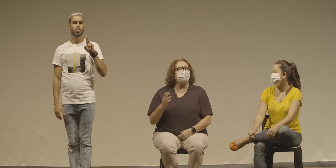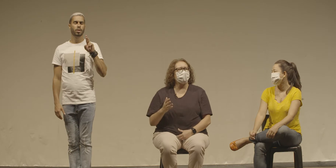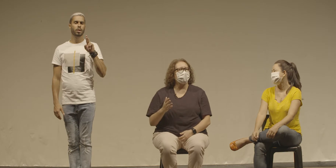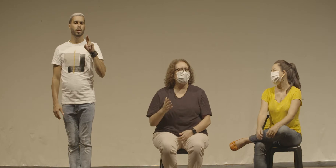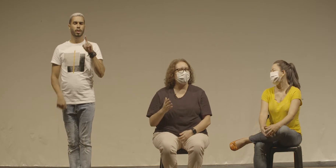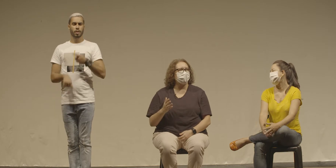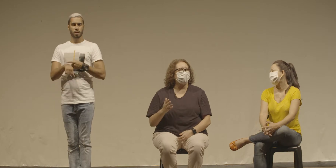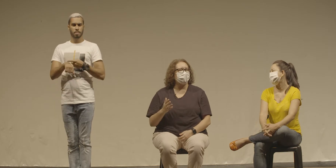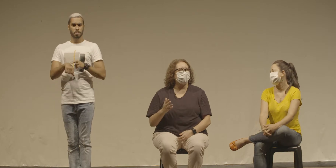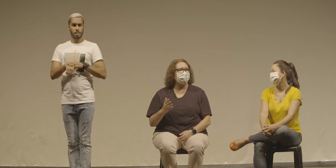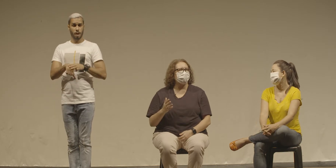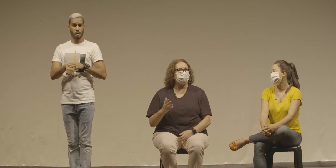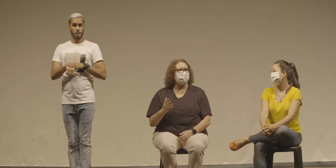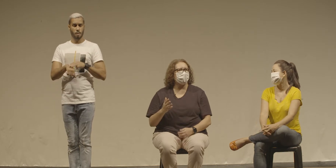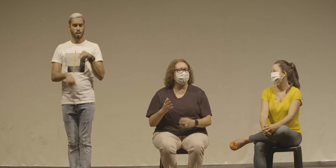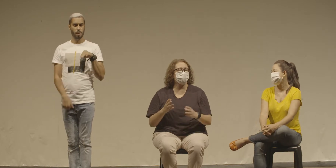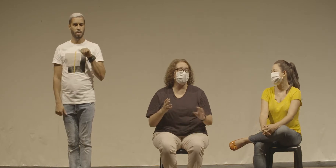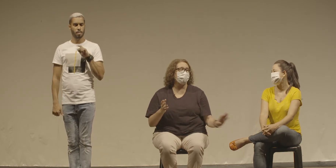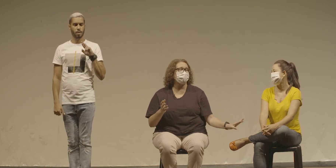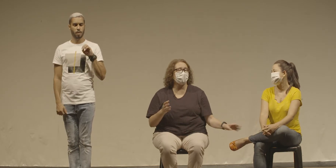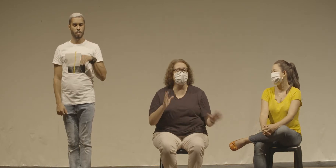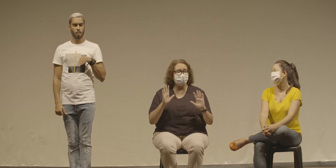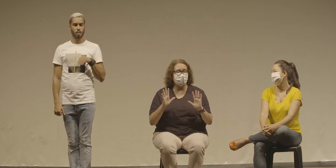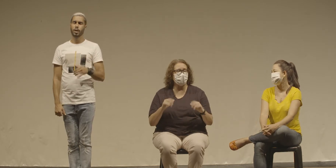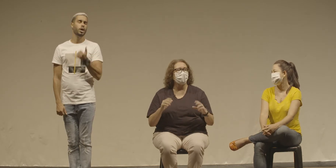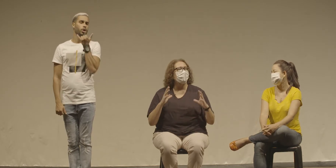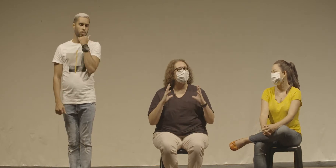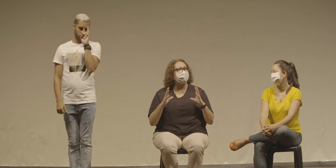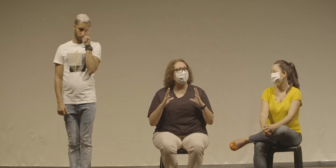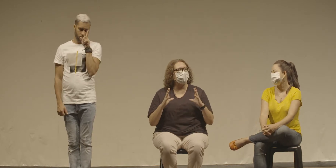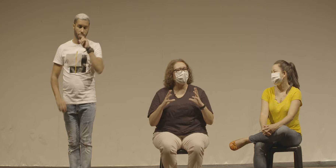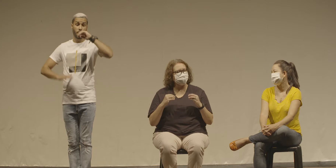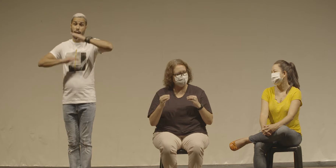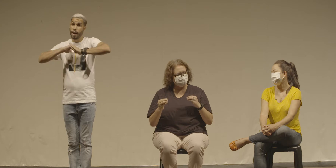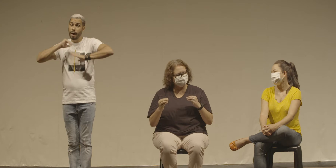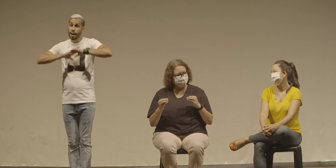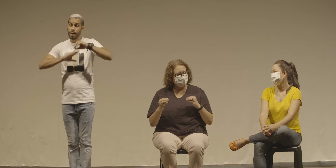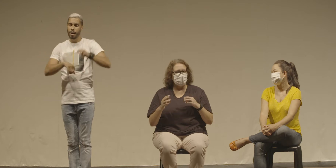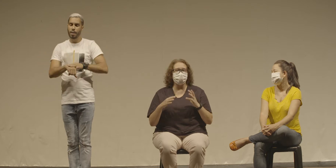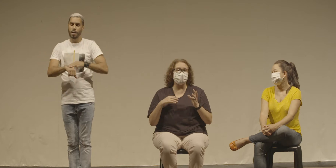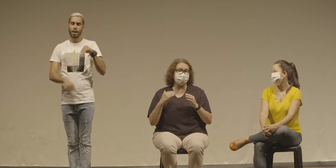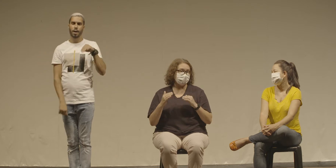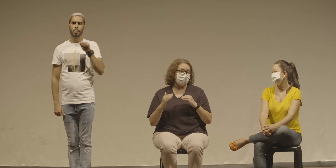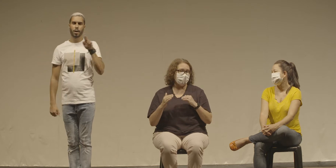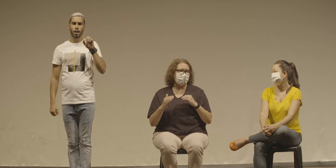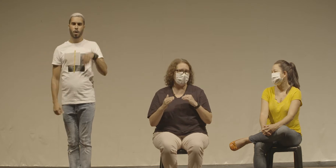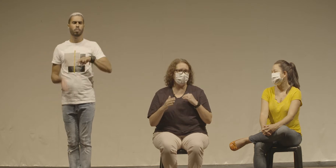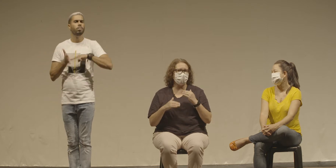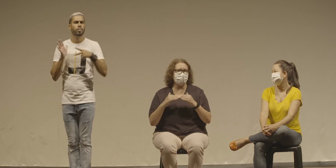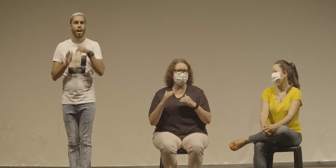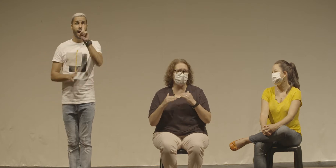que era profissionalismo marrom, que era o atleta